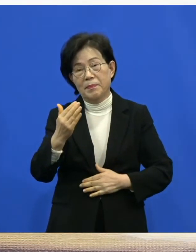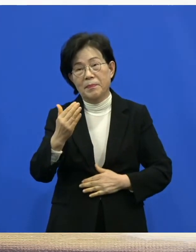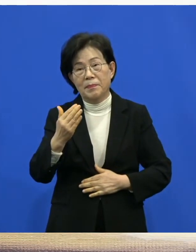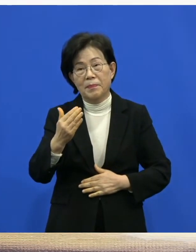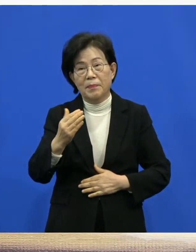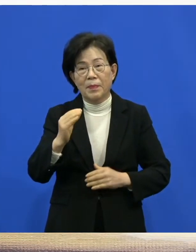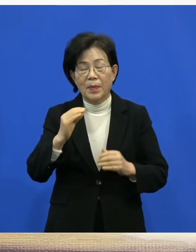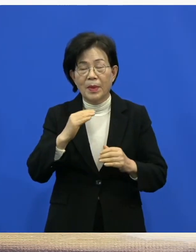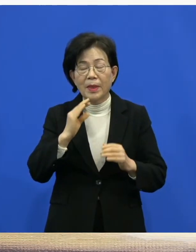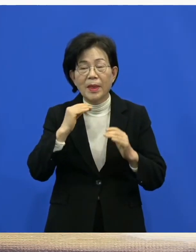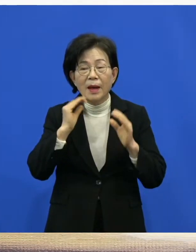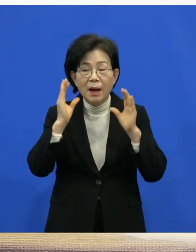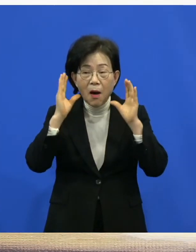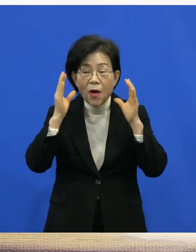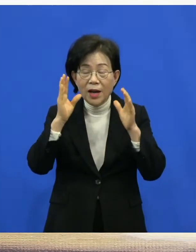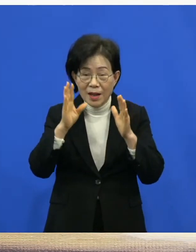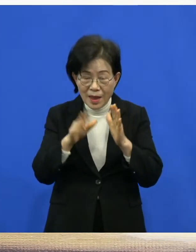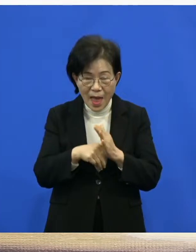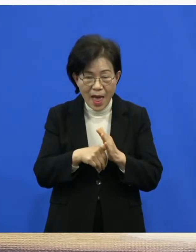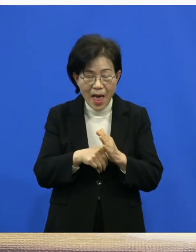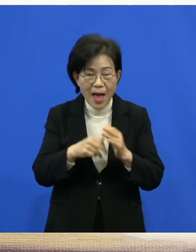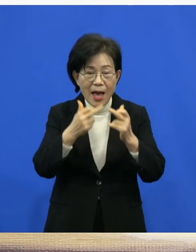그래서 어린 나이에 산기도를 드리고